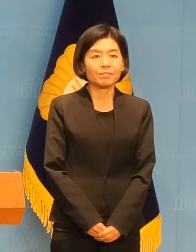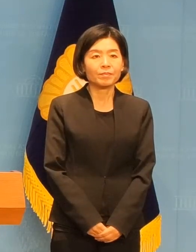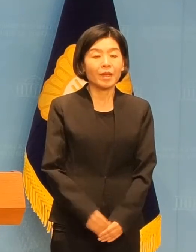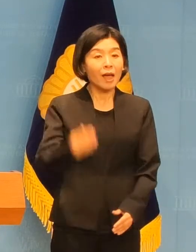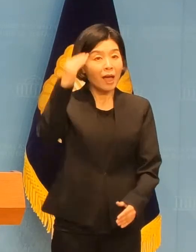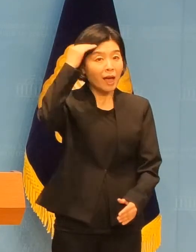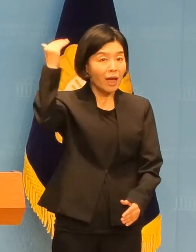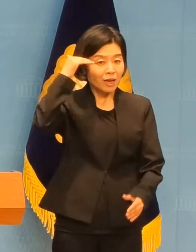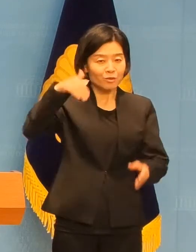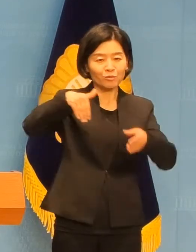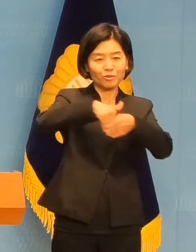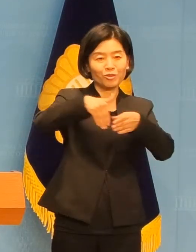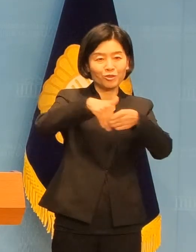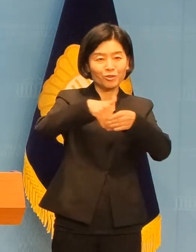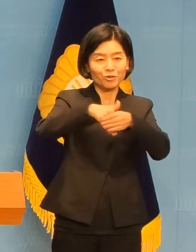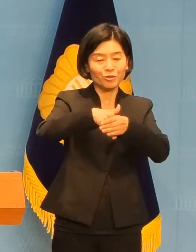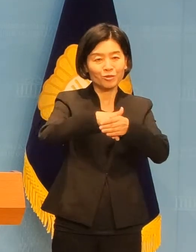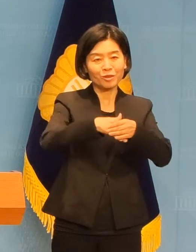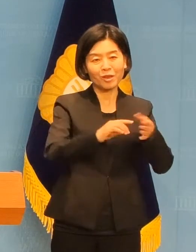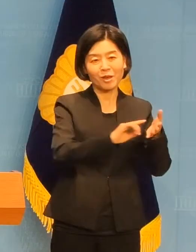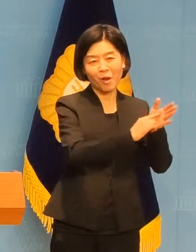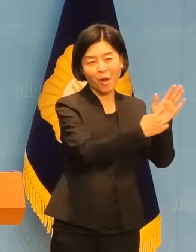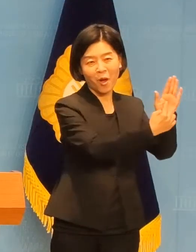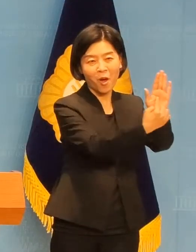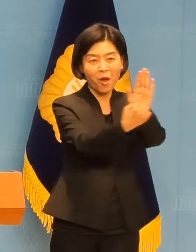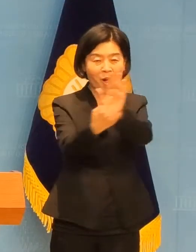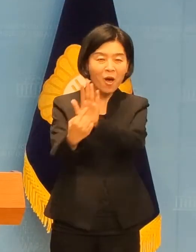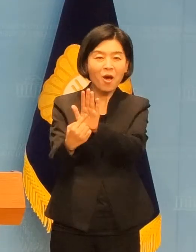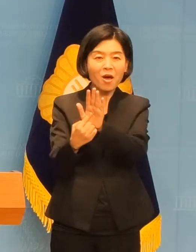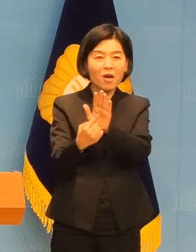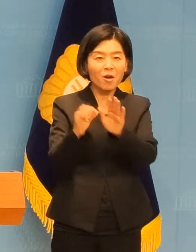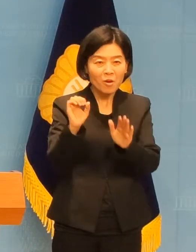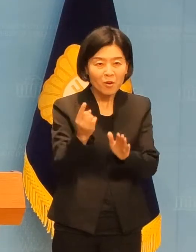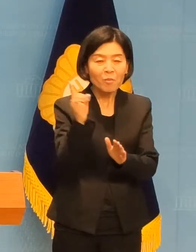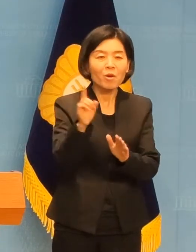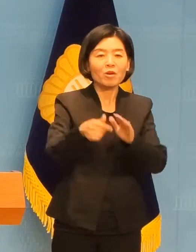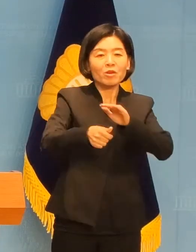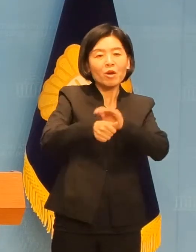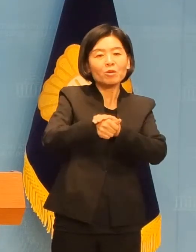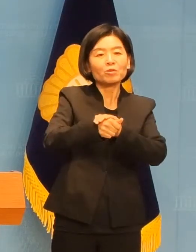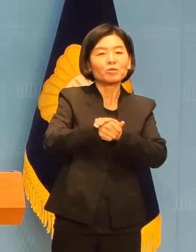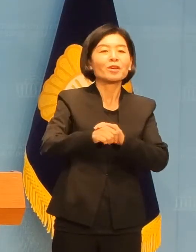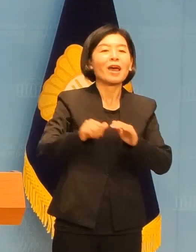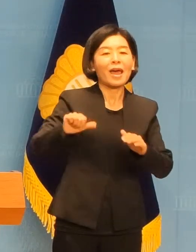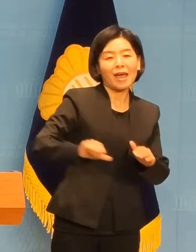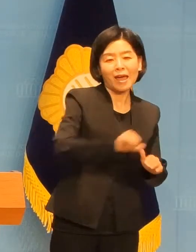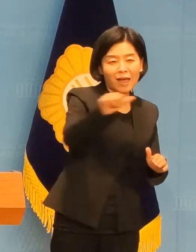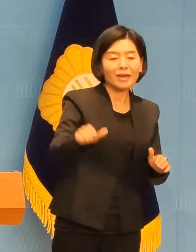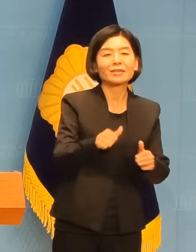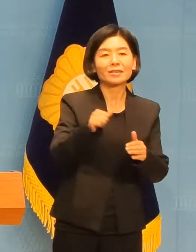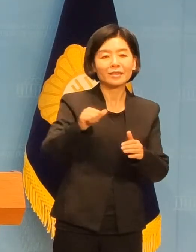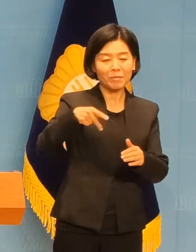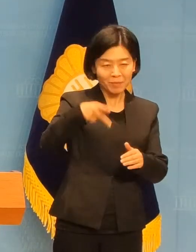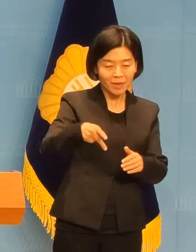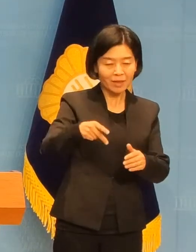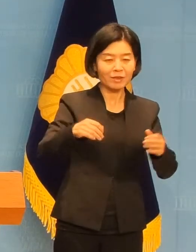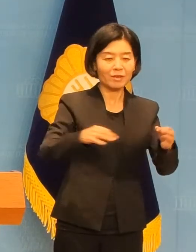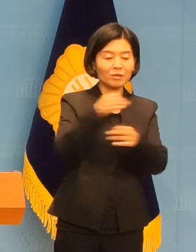K문화를 알리는 경주 에이펙, K문화 관광산업과 지역 발전으로